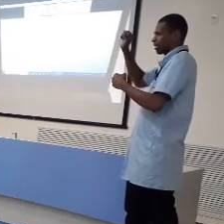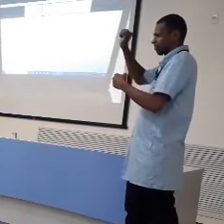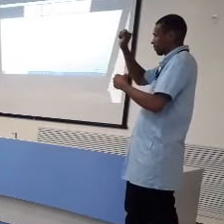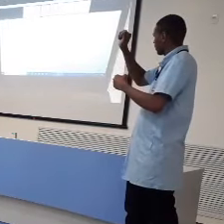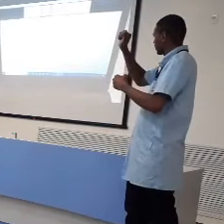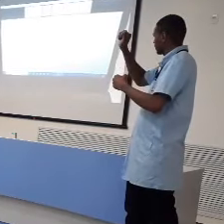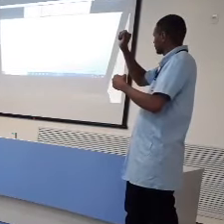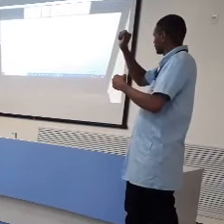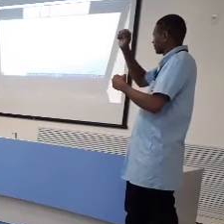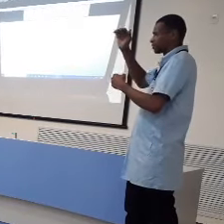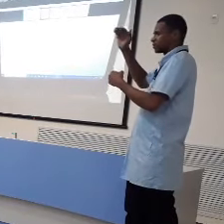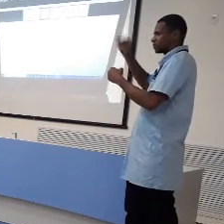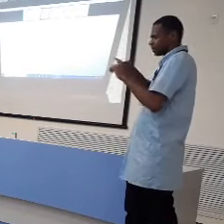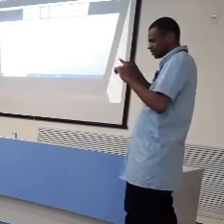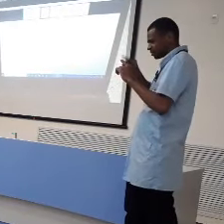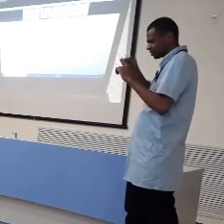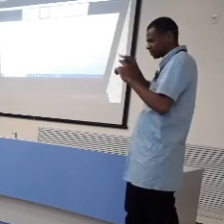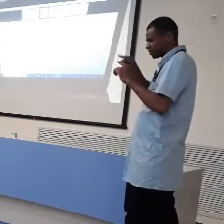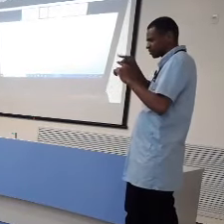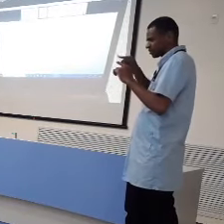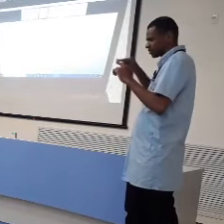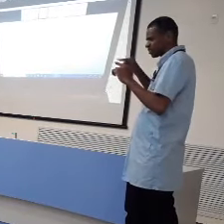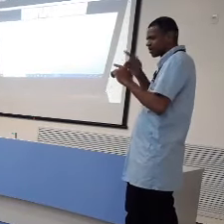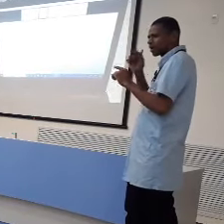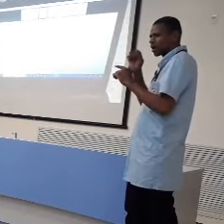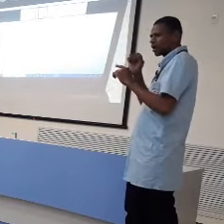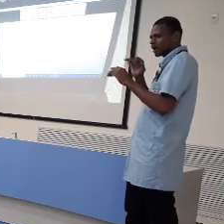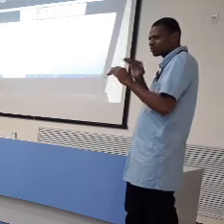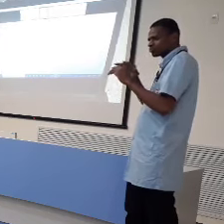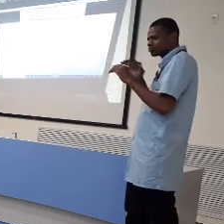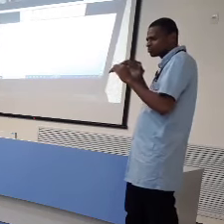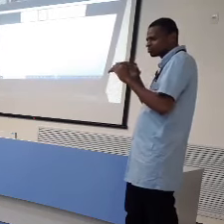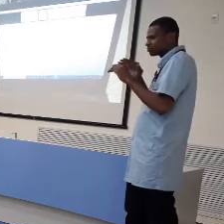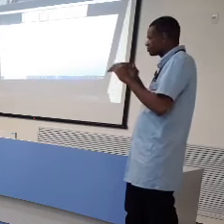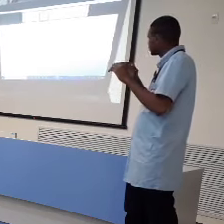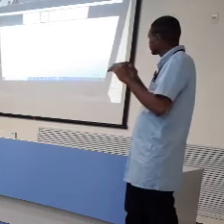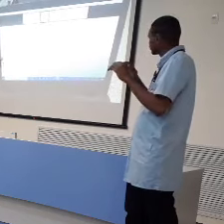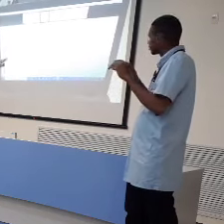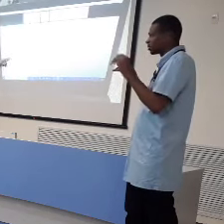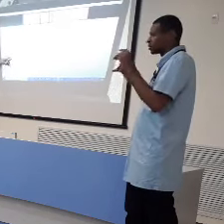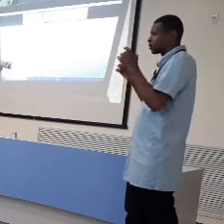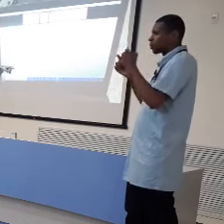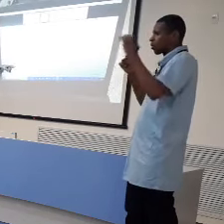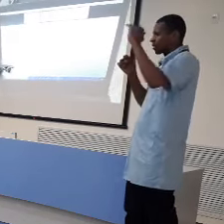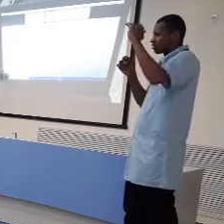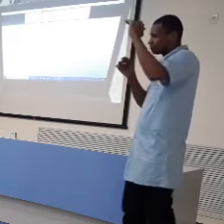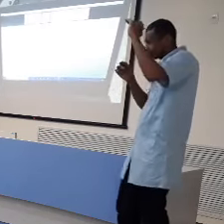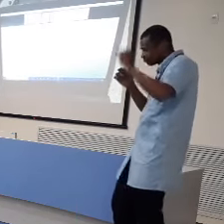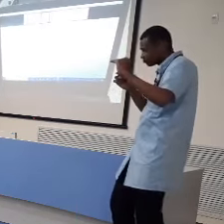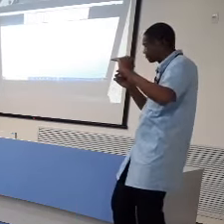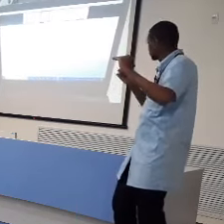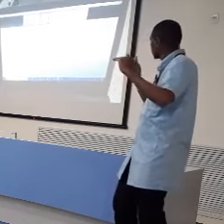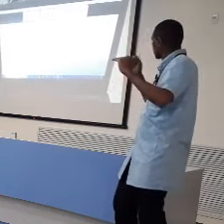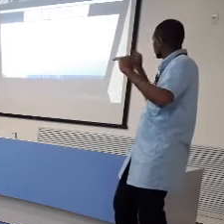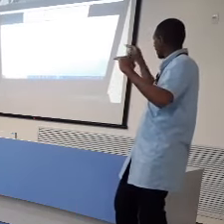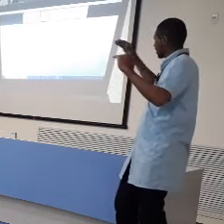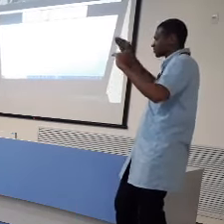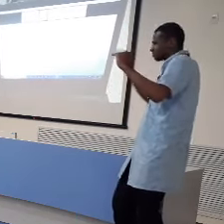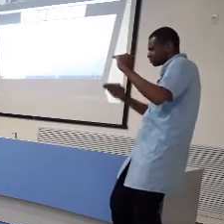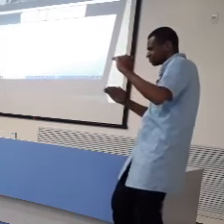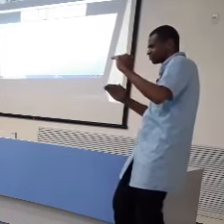verde embaixo. O azul seria a pressão. Eu vou diminuir a corrente. Caiu a corrente, ó, gás olha lá, a vazão também